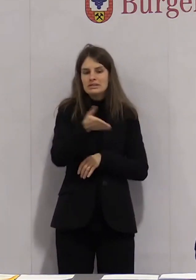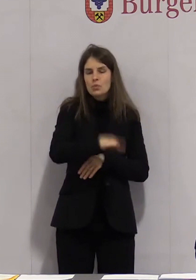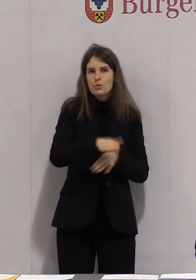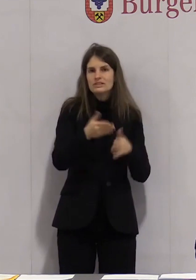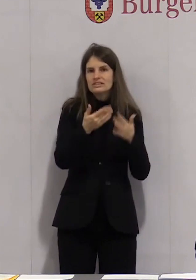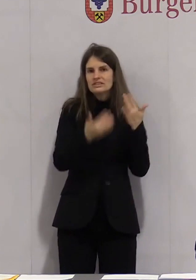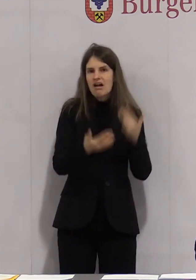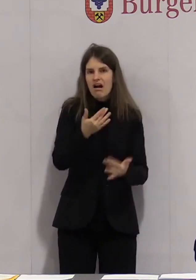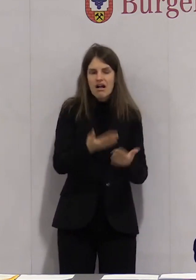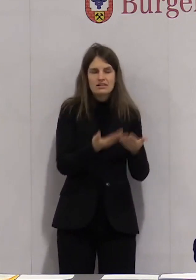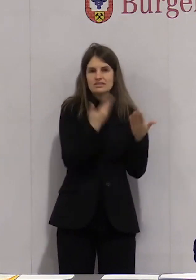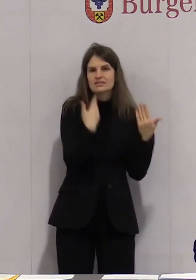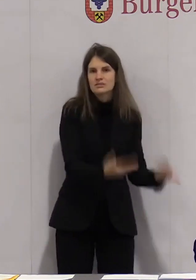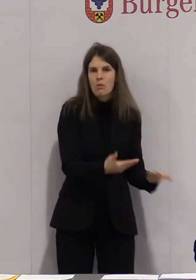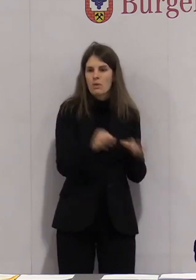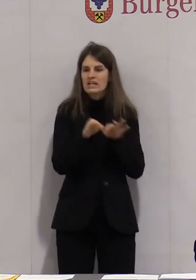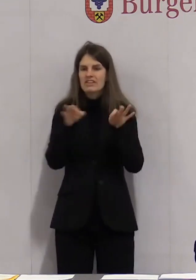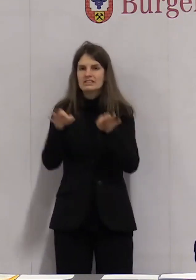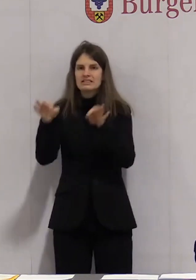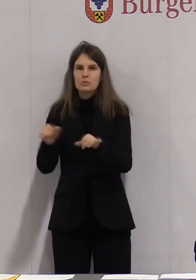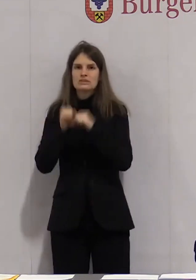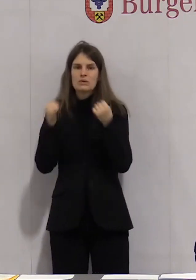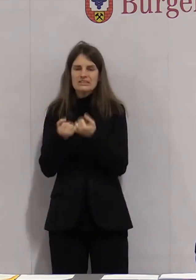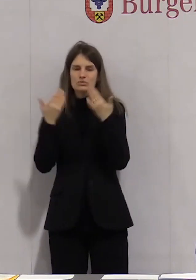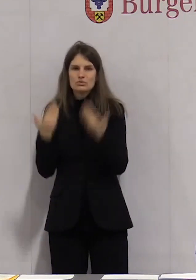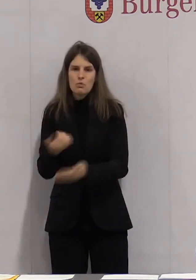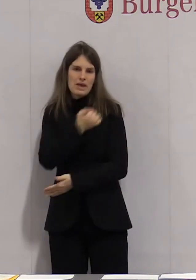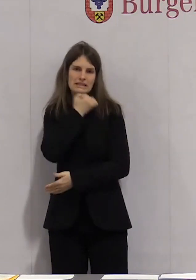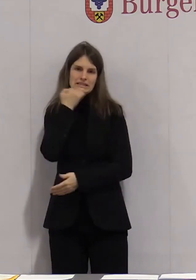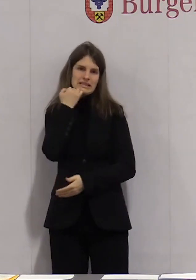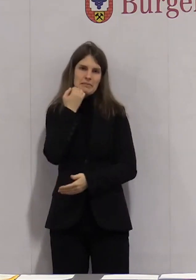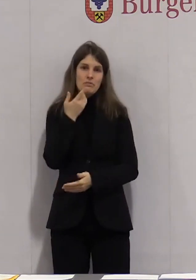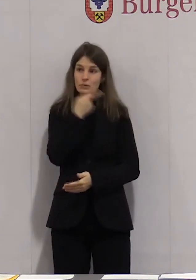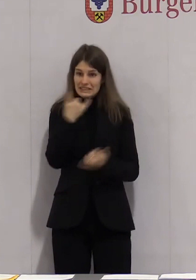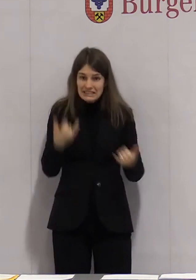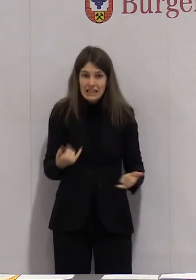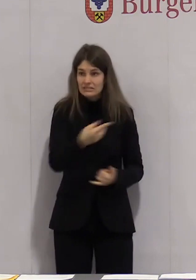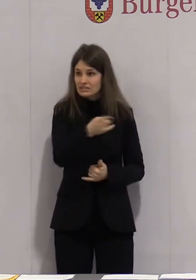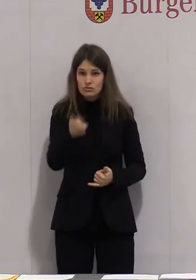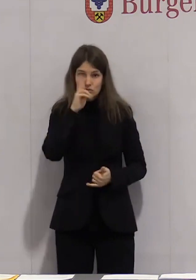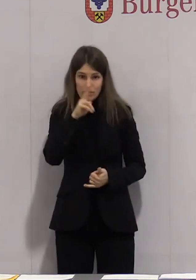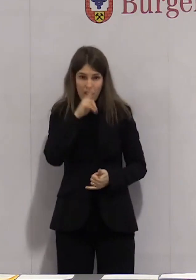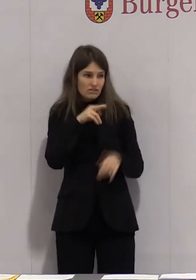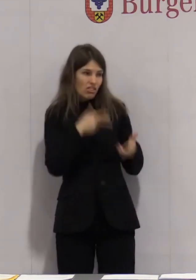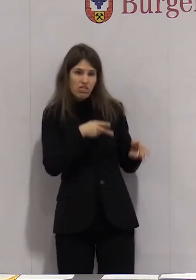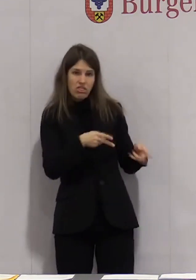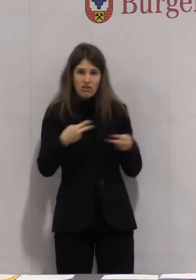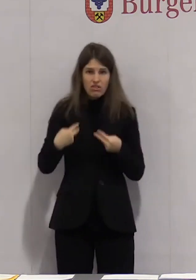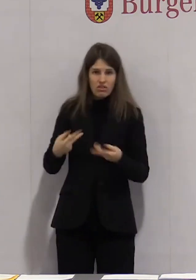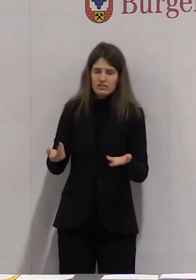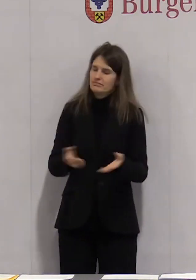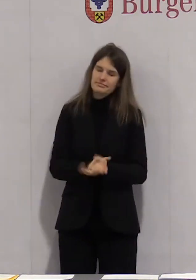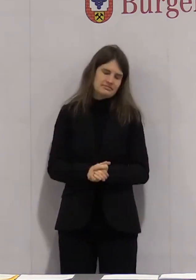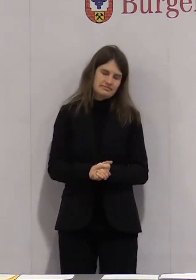schrauben angebracht wenn man sich angesichts dieser toten und erkrankten auch noch späße leistet aber vor allen dingen